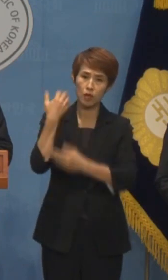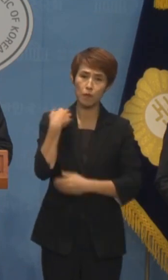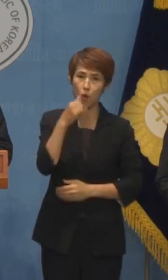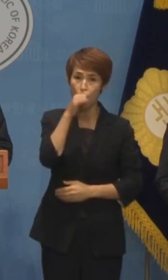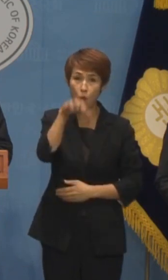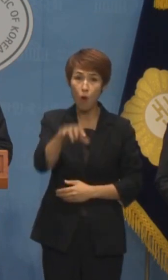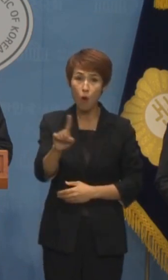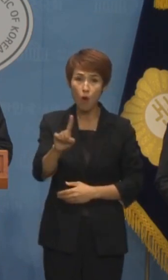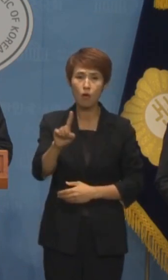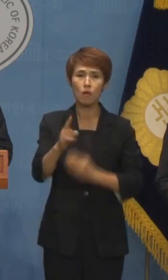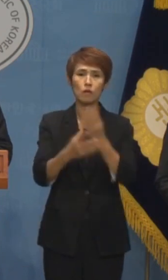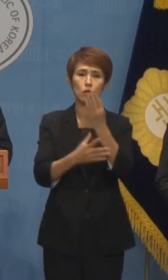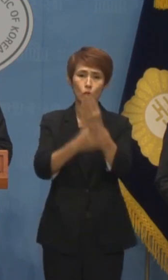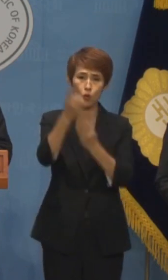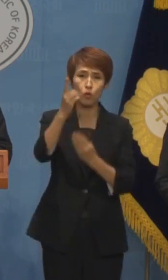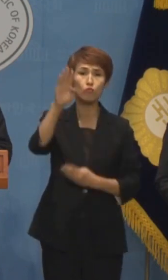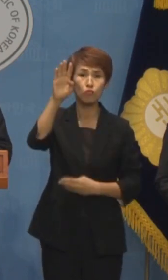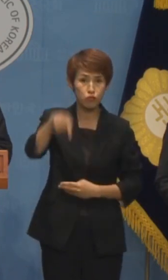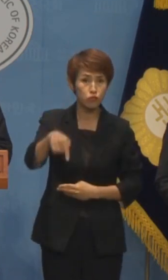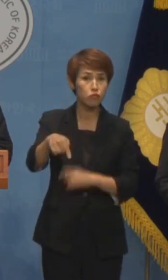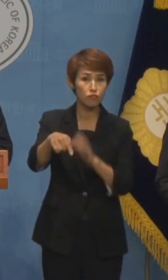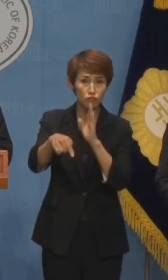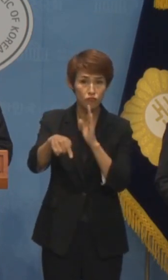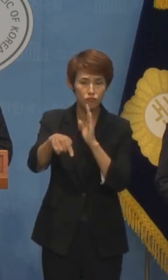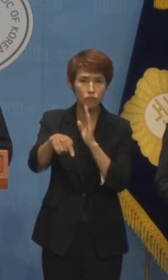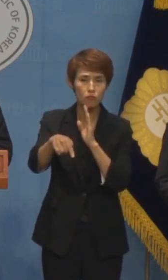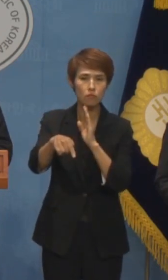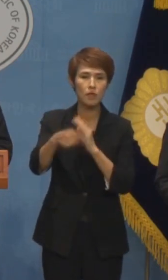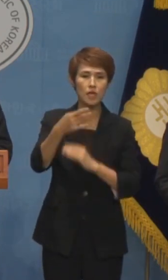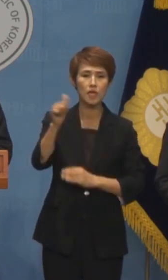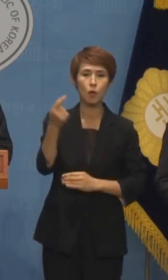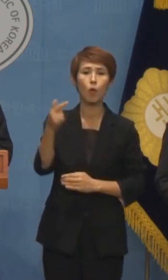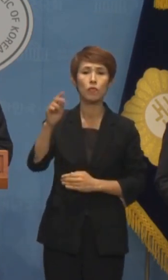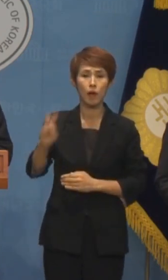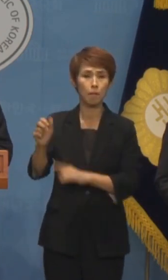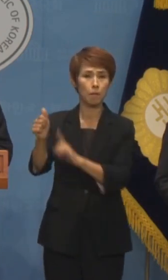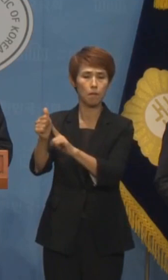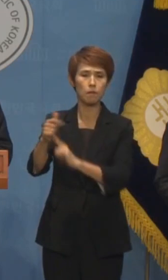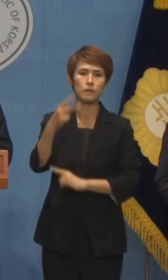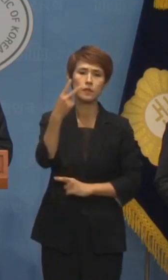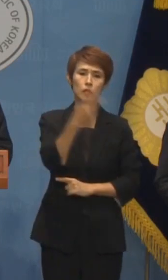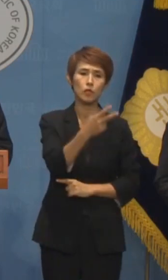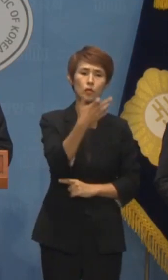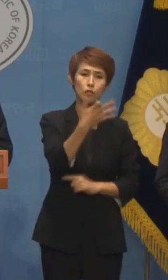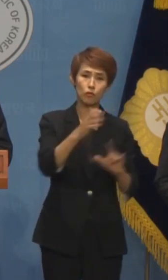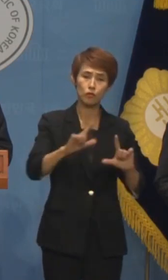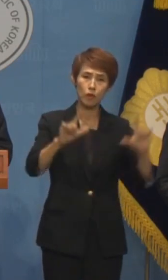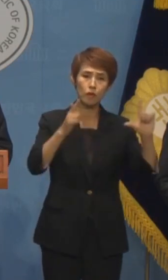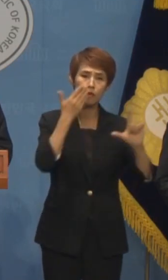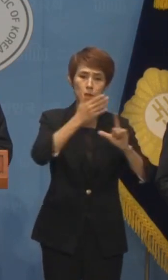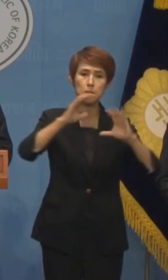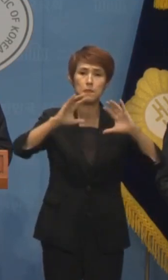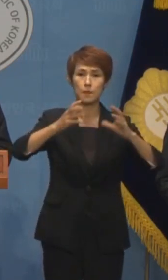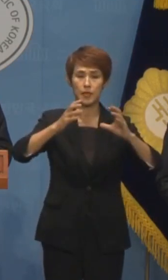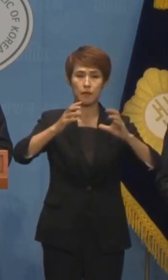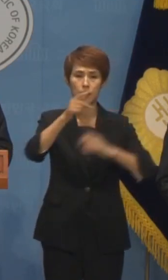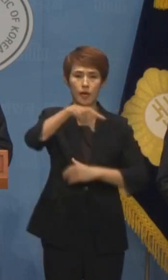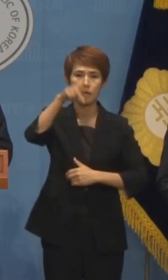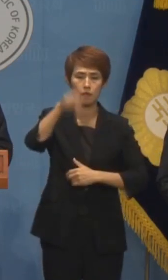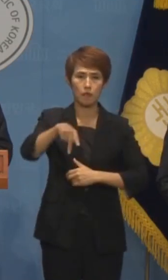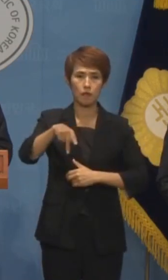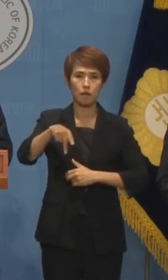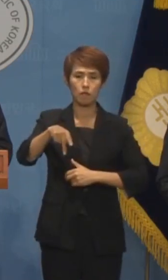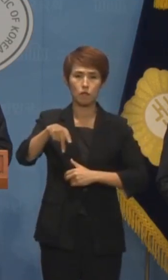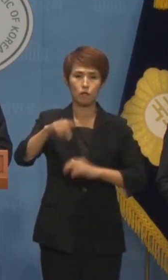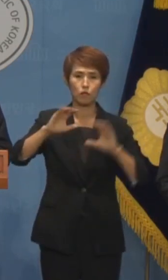접촉 승인을 관장하는 정부 부처인 통일부가 리호남이 2019년 필리핀 아태 평화 국제대회에